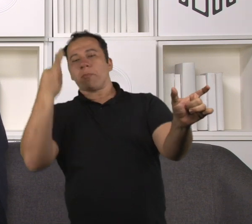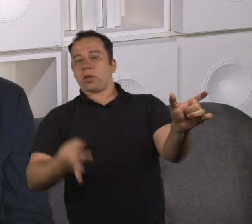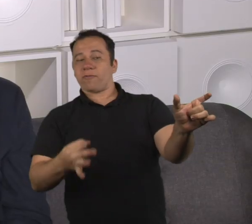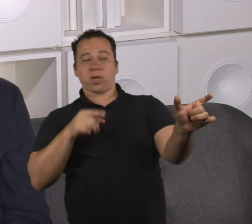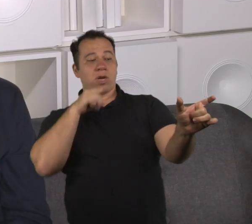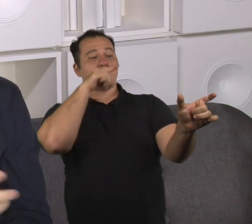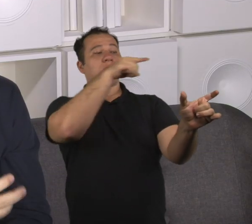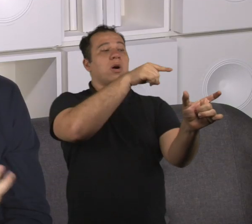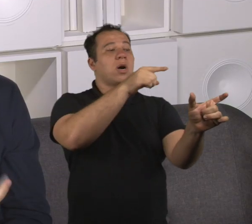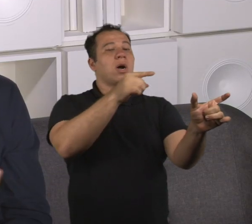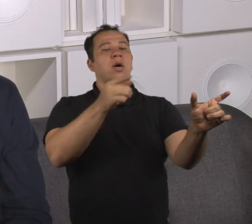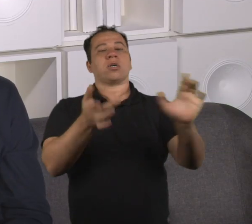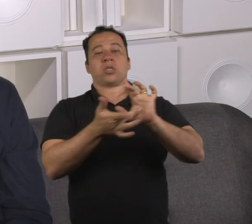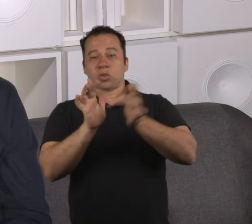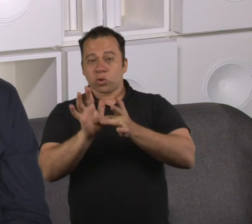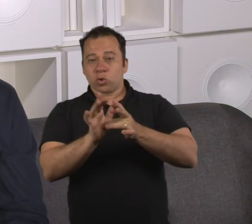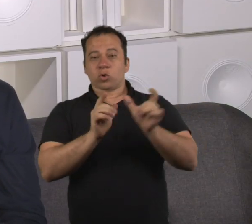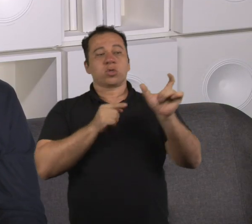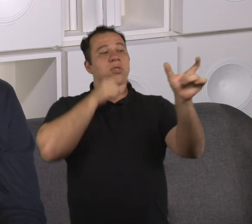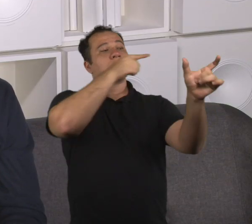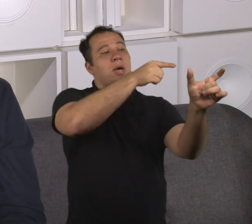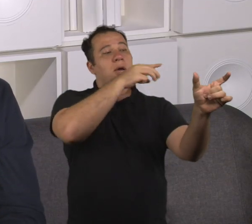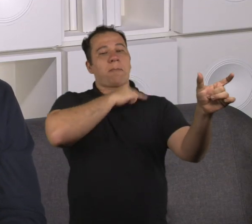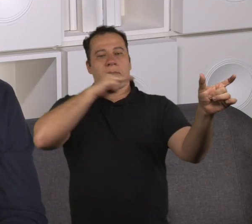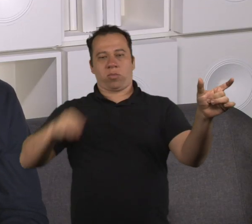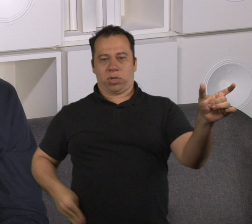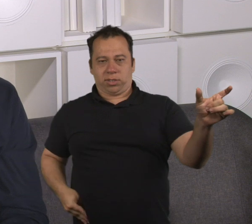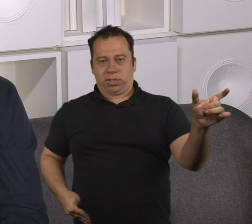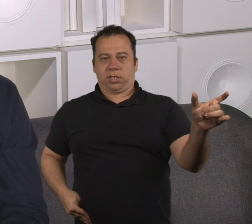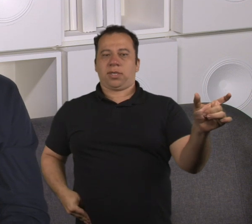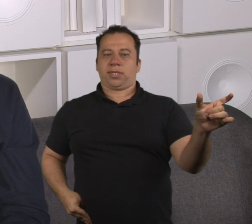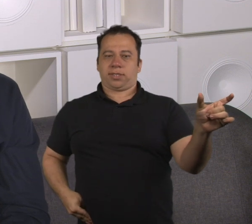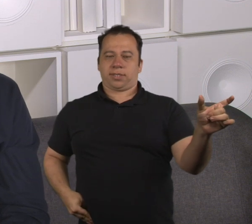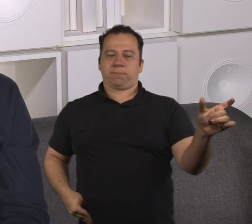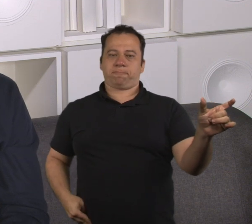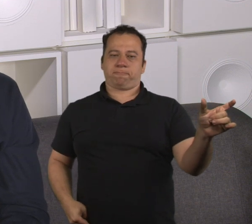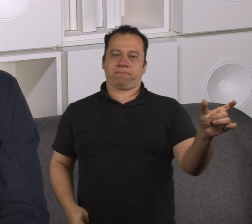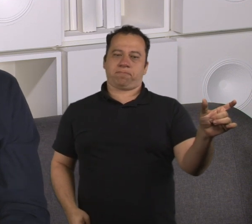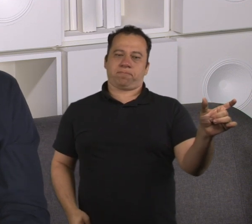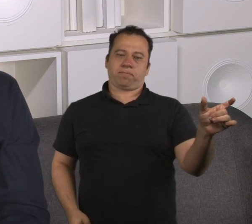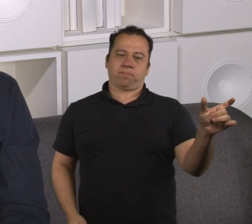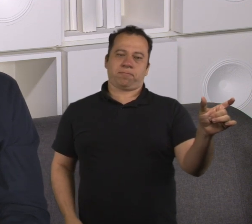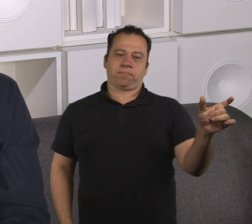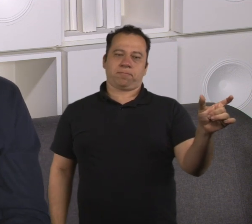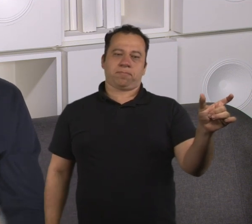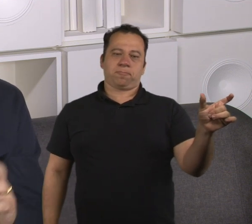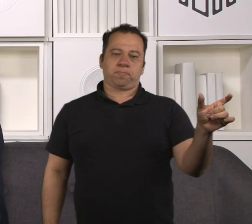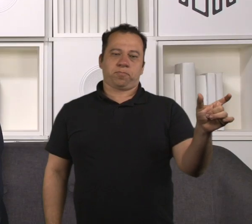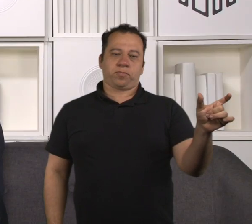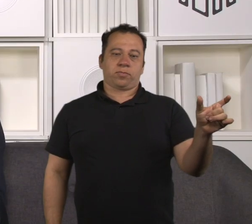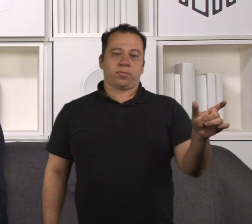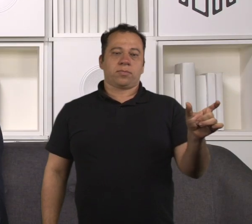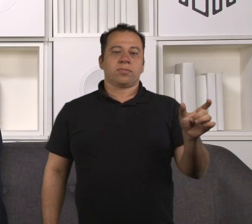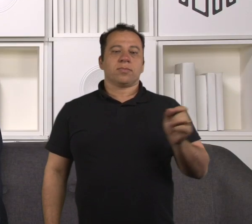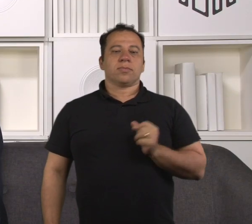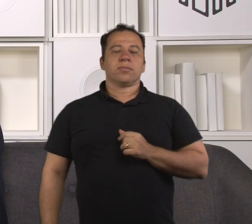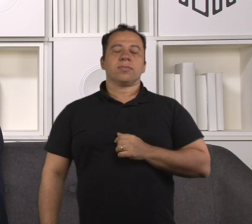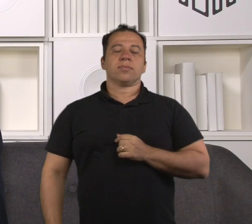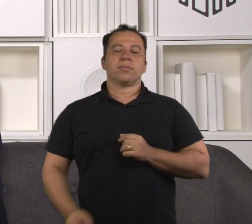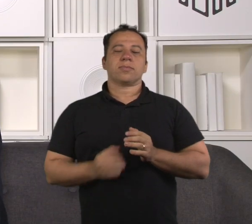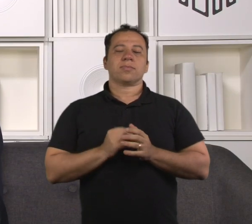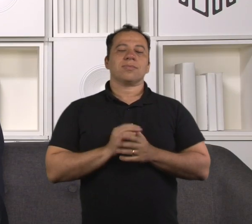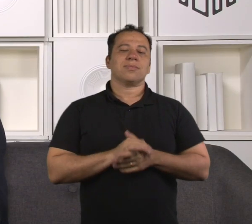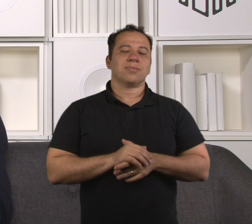o ungido. É isso que os sinais miraculosos de Jesus querem dizer. Então nós não podemos ficar enfeitiçados,